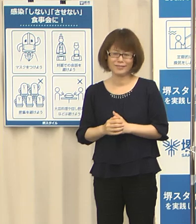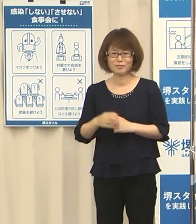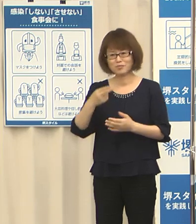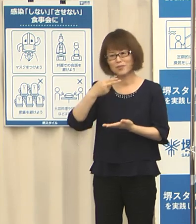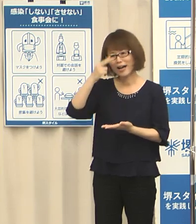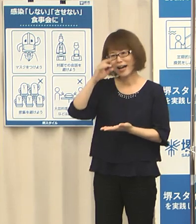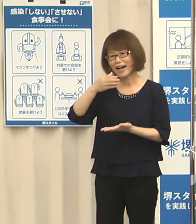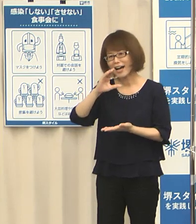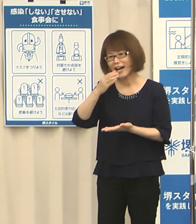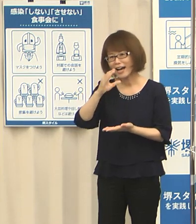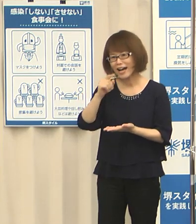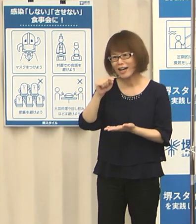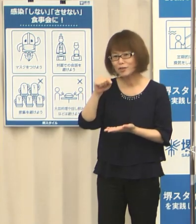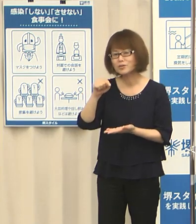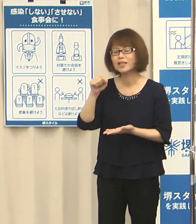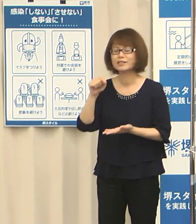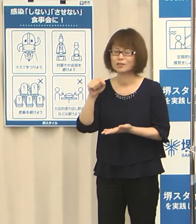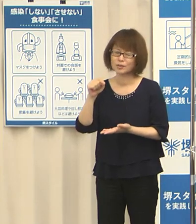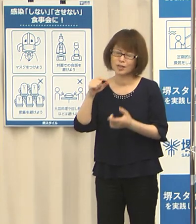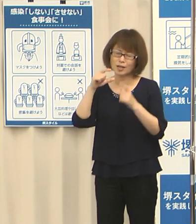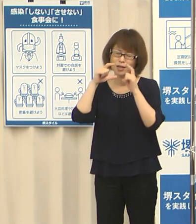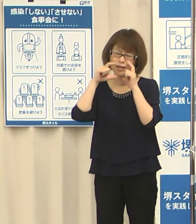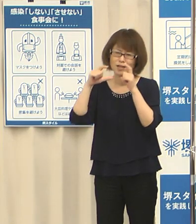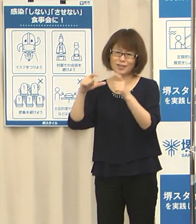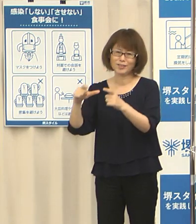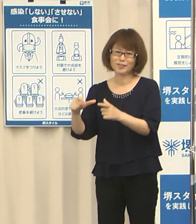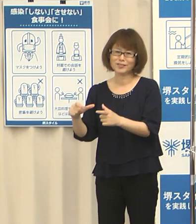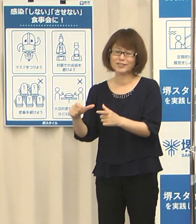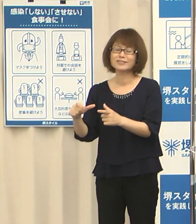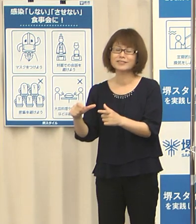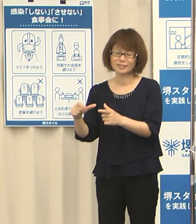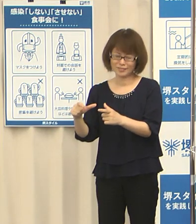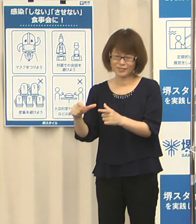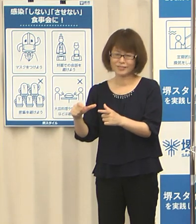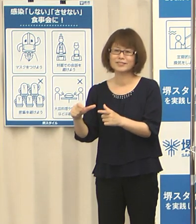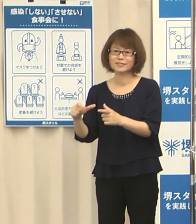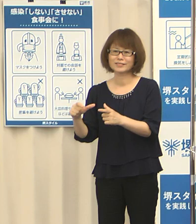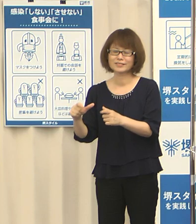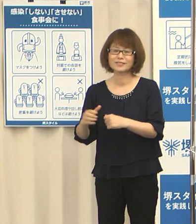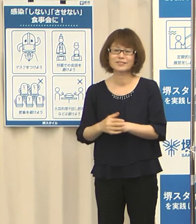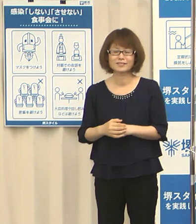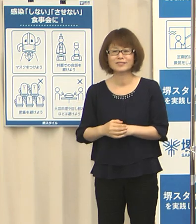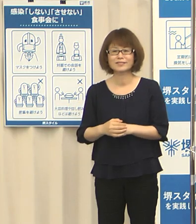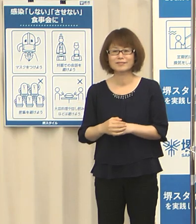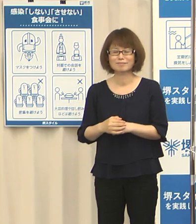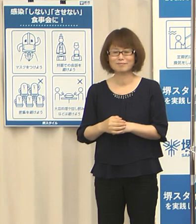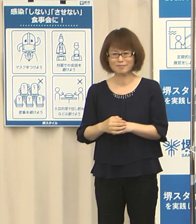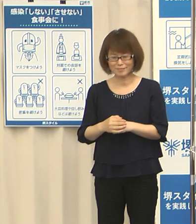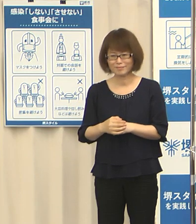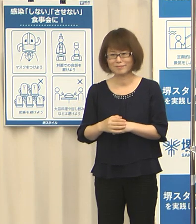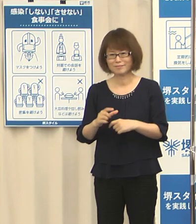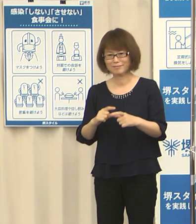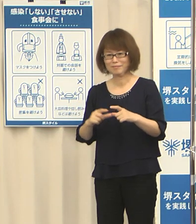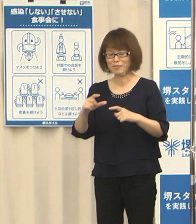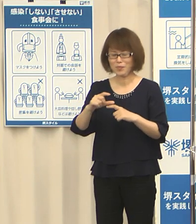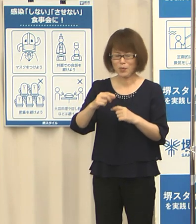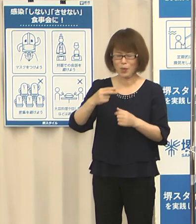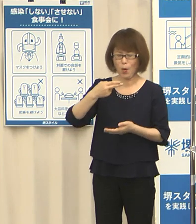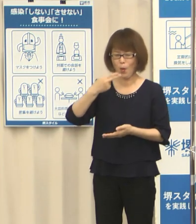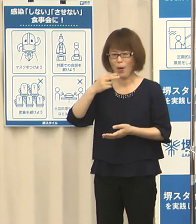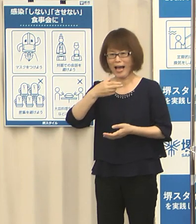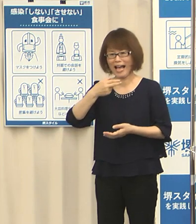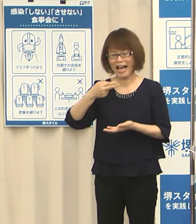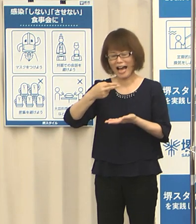るとどうしてもマスクが取る場面が多くなります。そしてお酒が入るとですね、その意識も薄れてくる。おそら